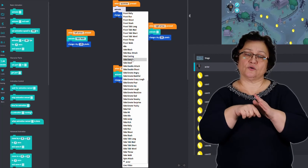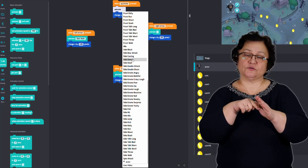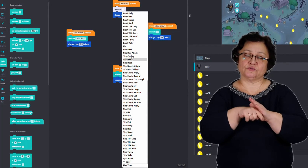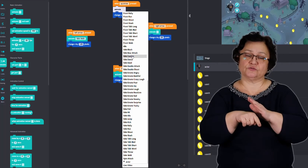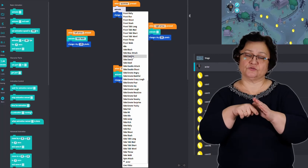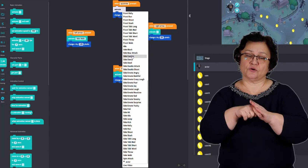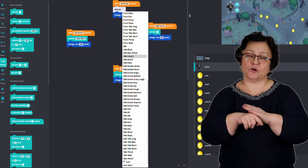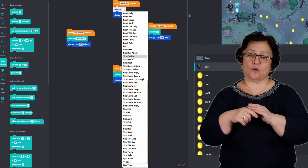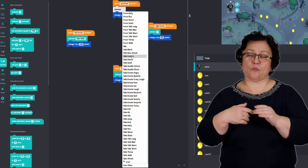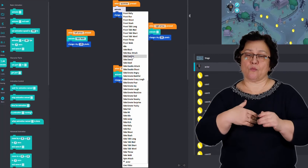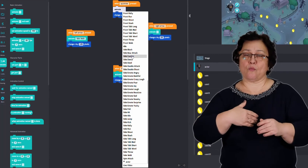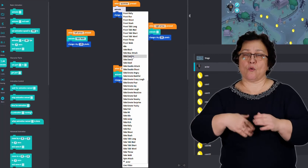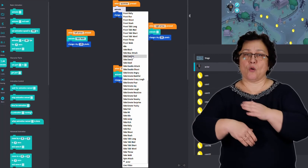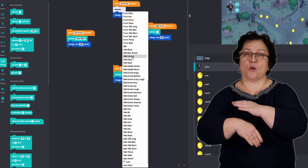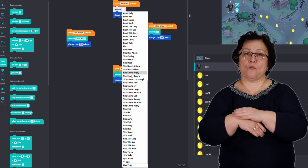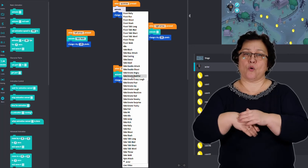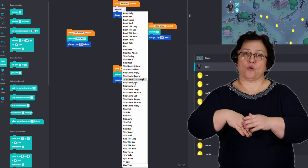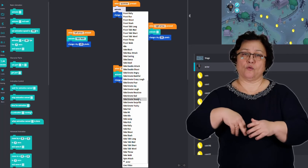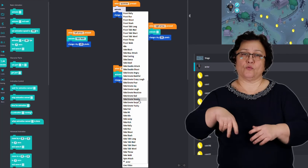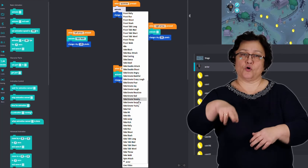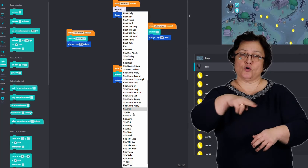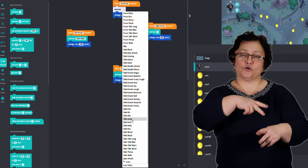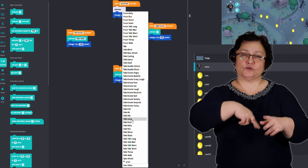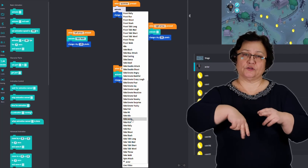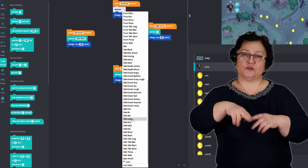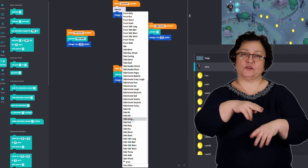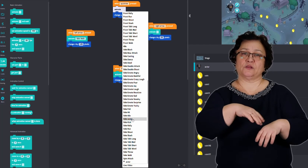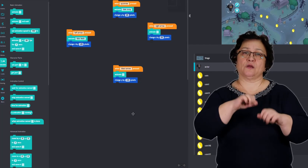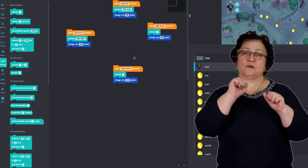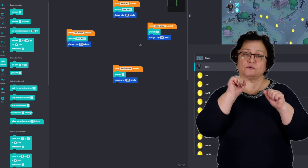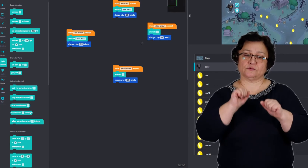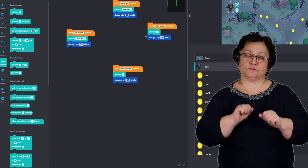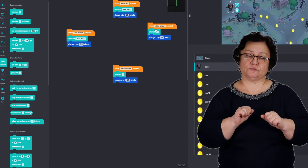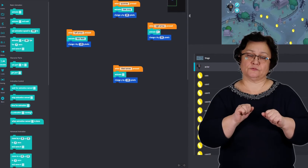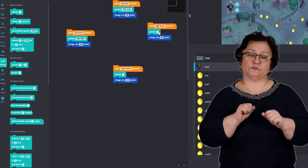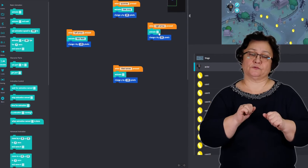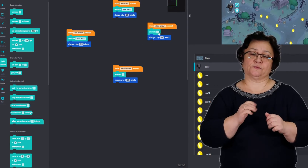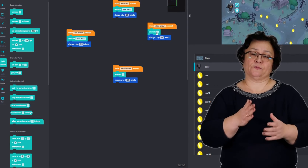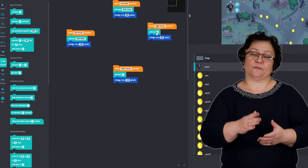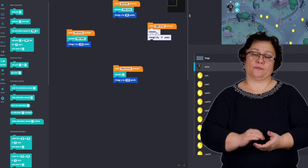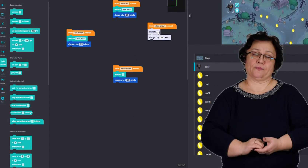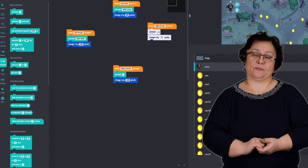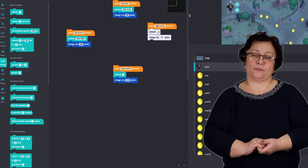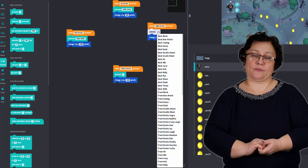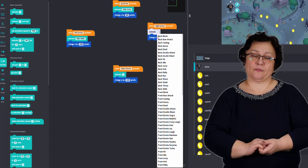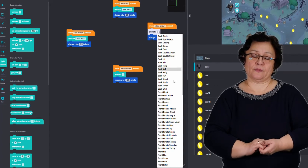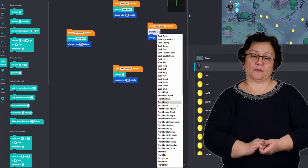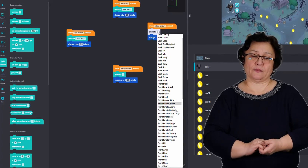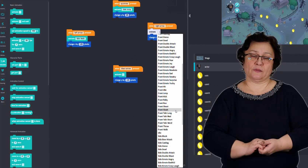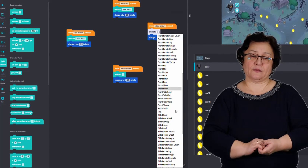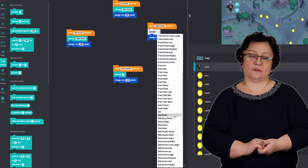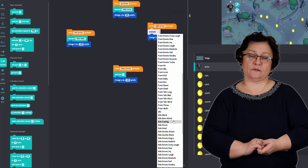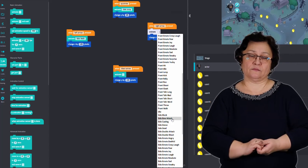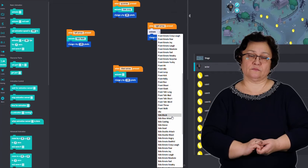Це означає, що він боком буде ходити. Також можна sidejump.